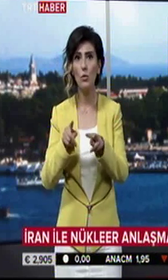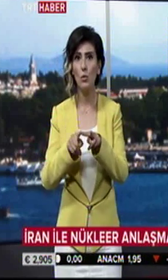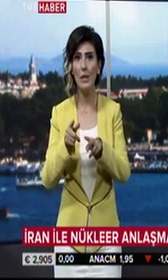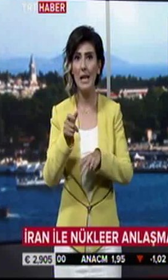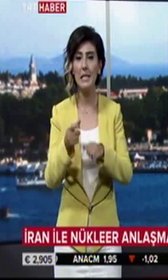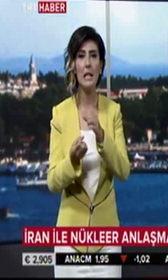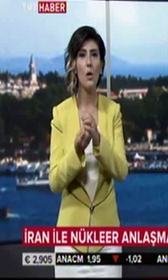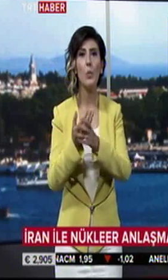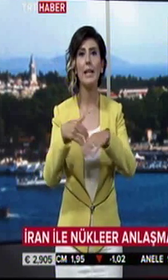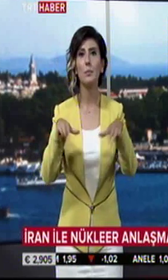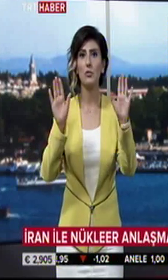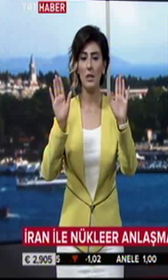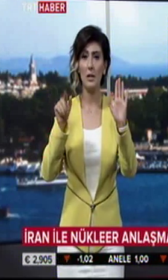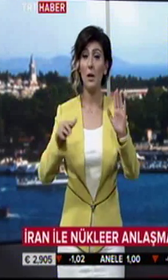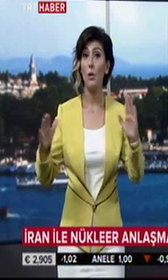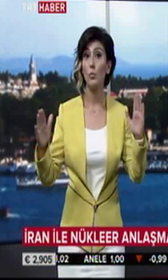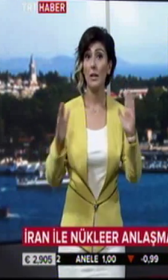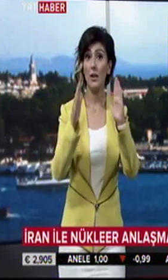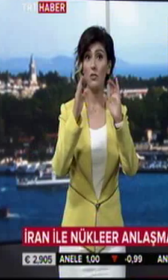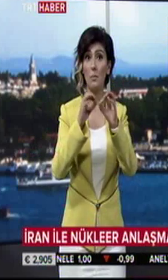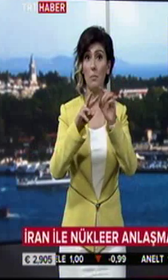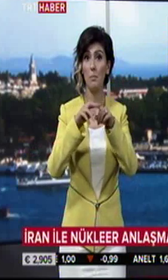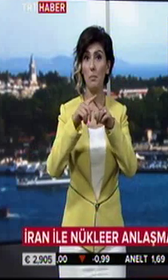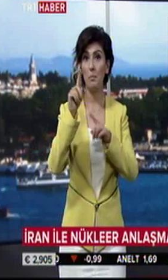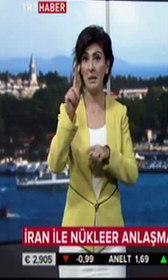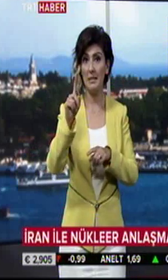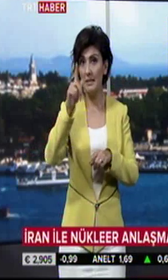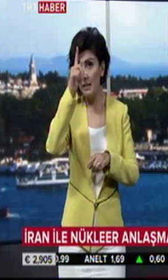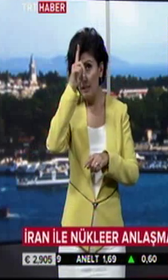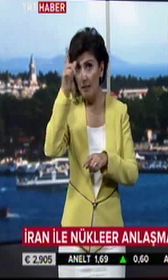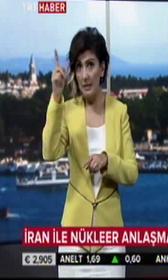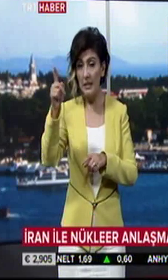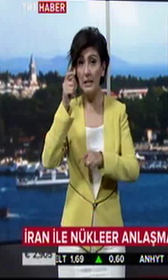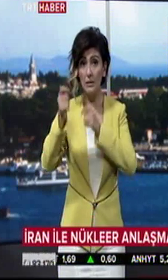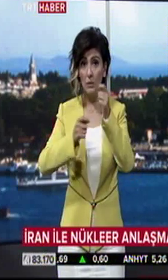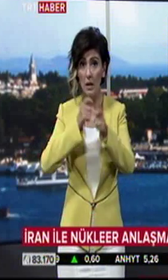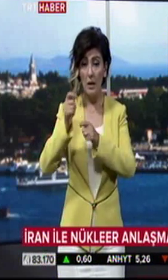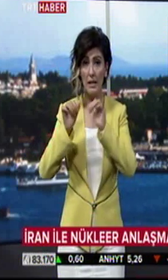silah üretmeyecek. Buna karşılık Batı'nın İran'a uyguladığı yaptırımlar kaldırılacak.